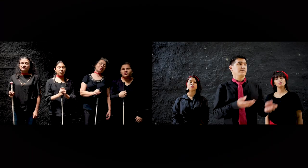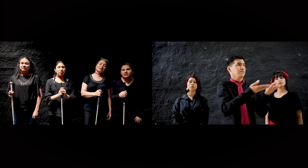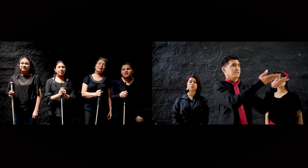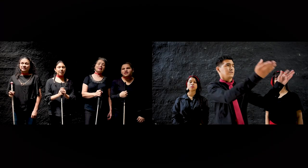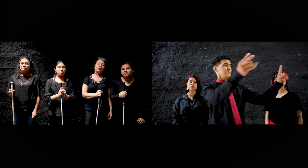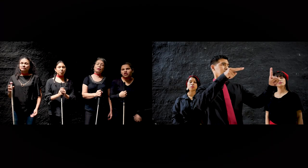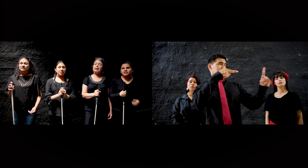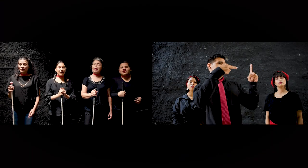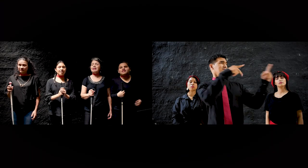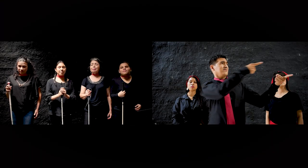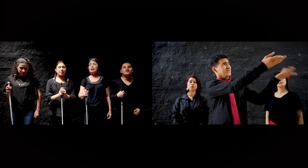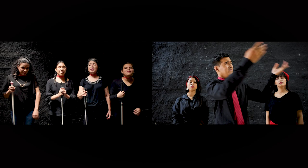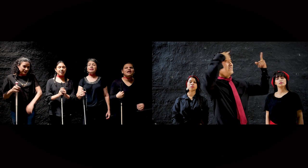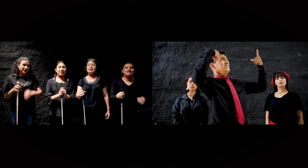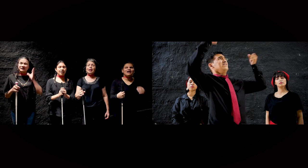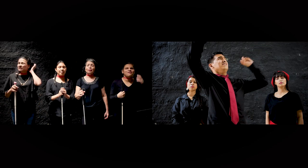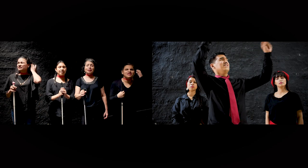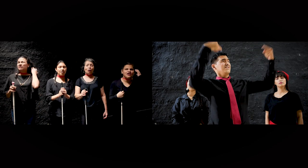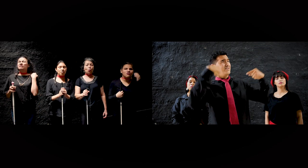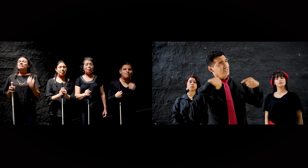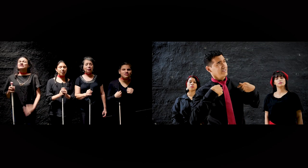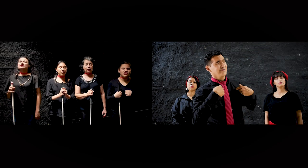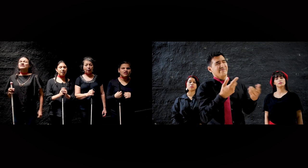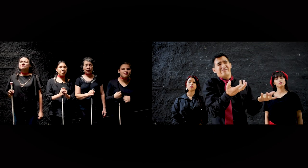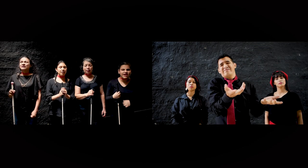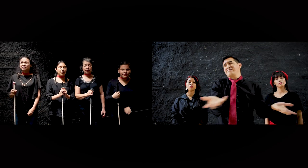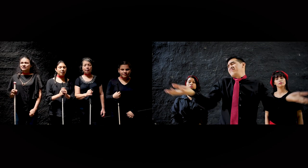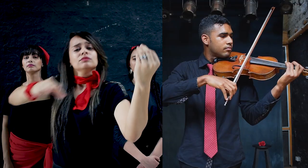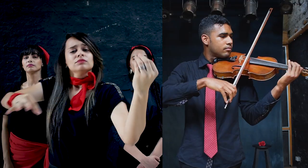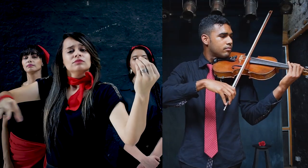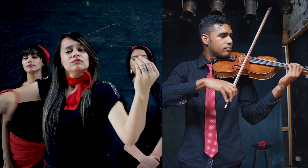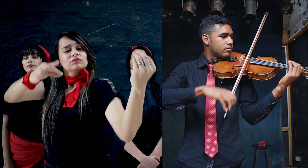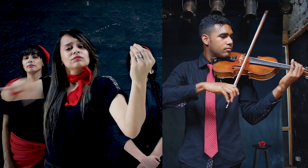dice muchas cosas, pero no me interesa porque pierde la cabeza ocupándose de mí.